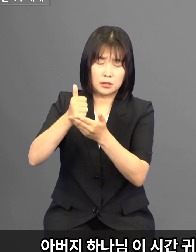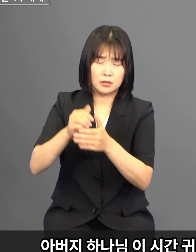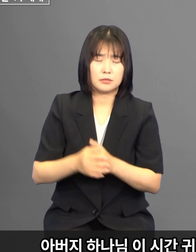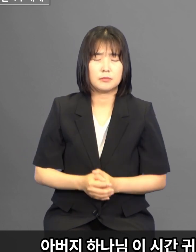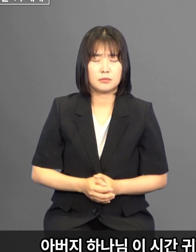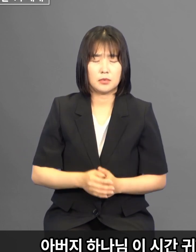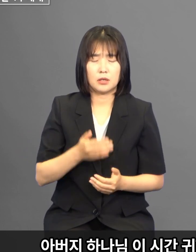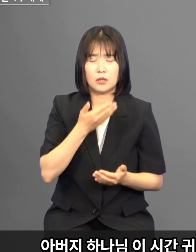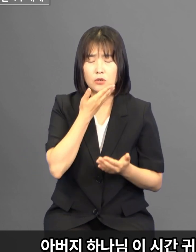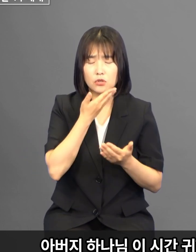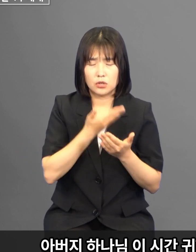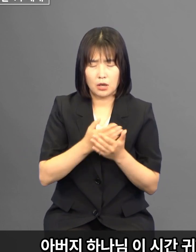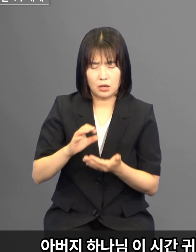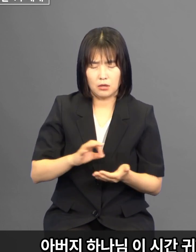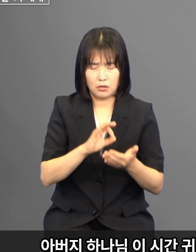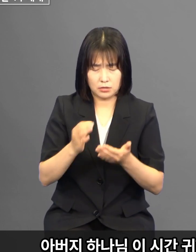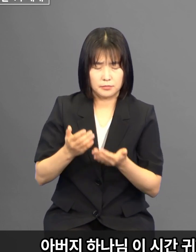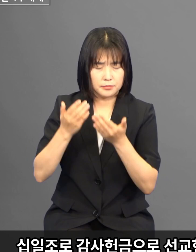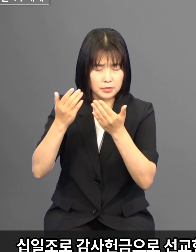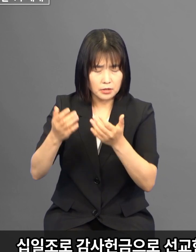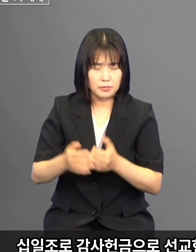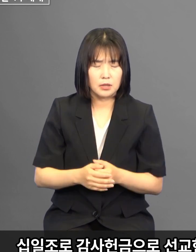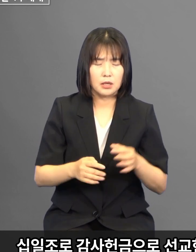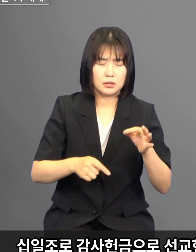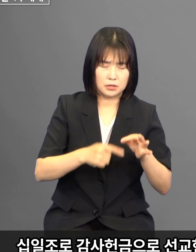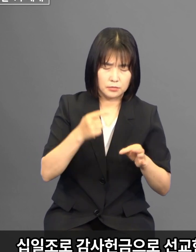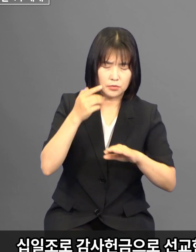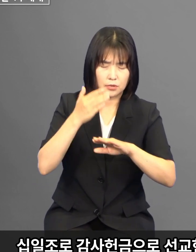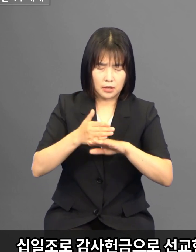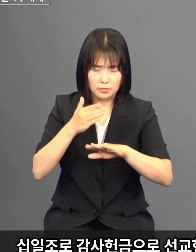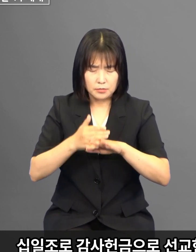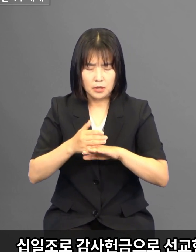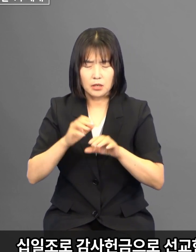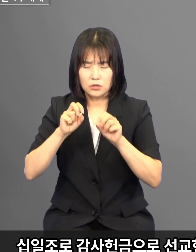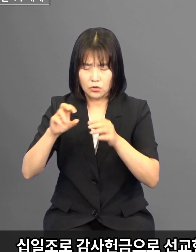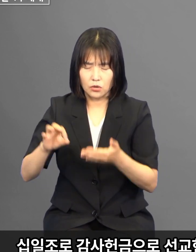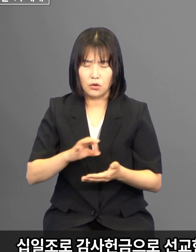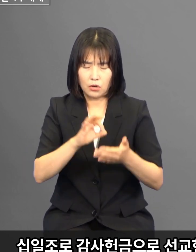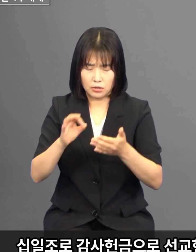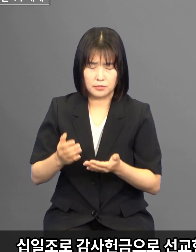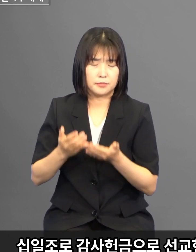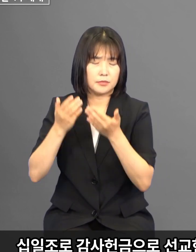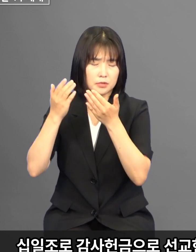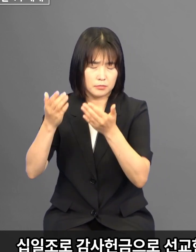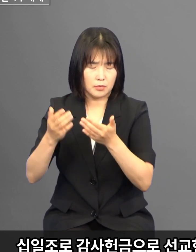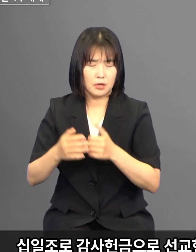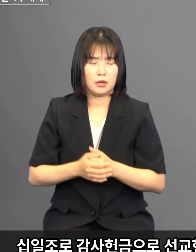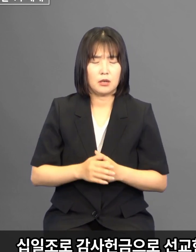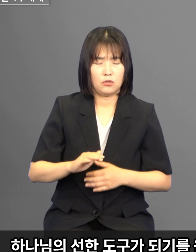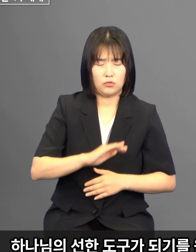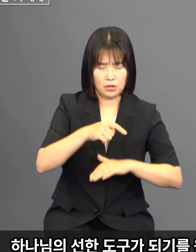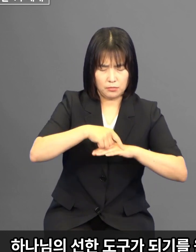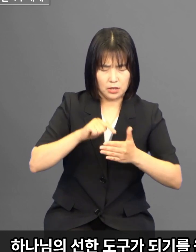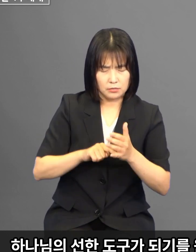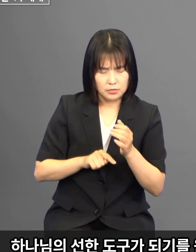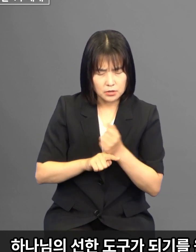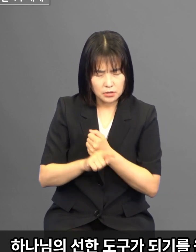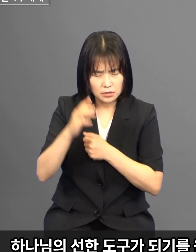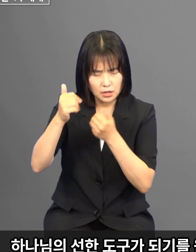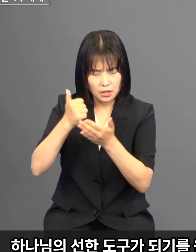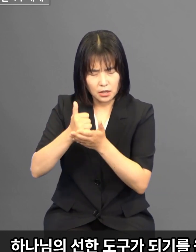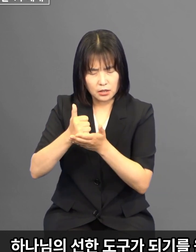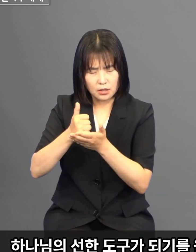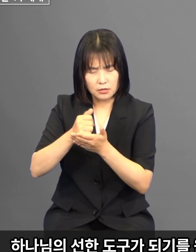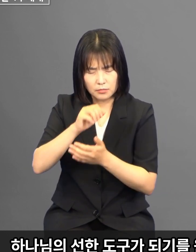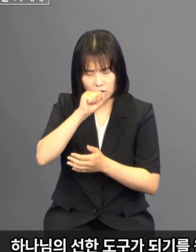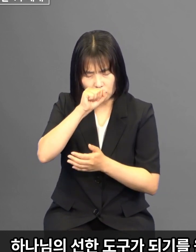시간 귀한 것 구별하여 주님께 올려드립니다. 11조를 감사헌금으로 성경금으로 올려드리며 우리 마음도 뜻도 하나님의 선한